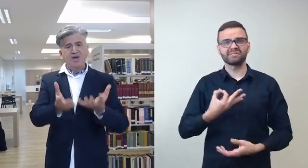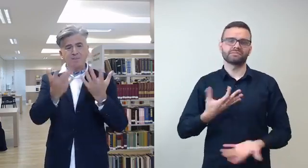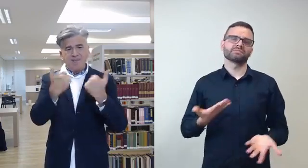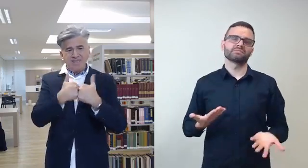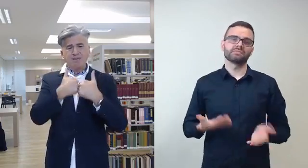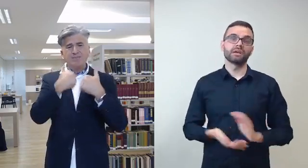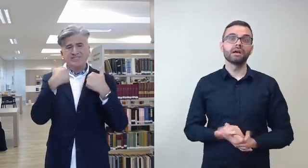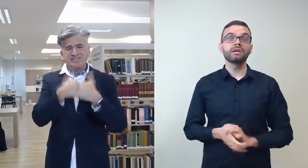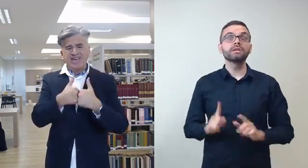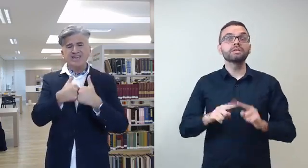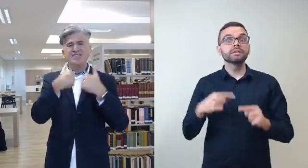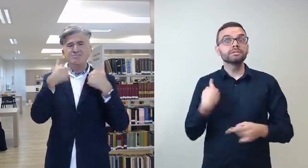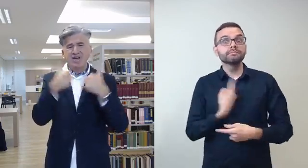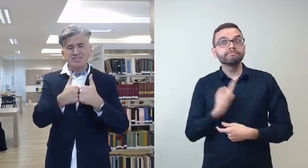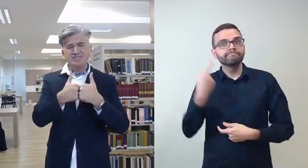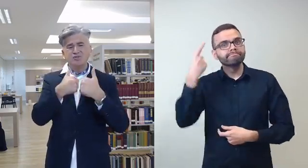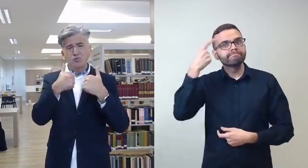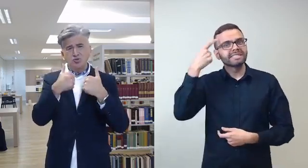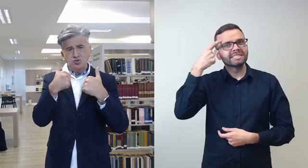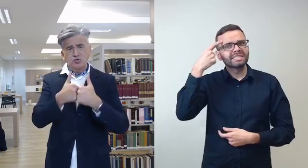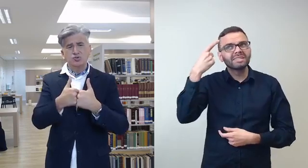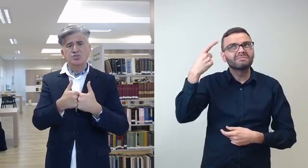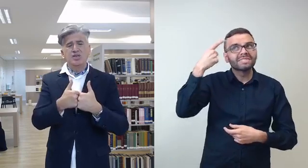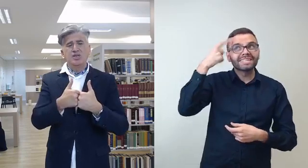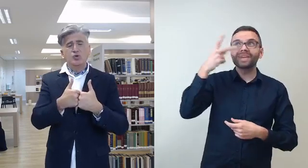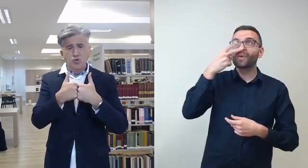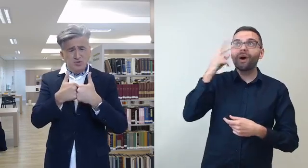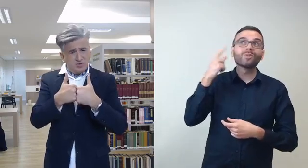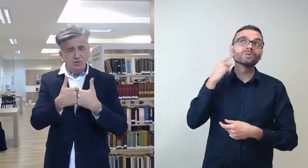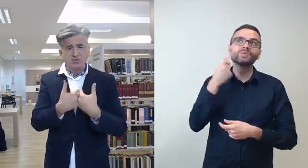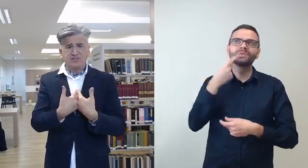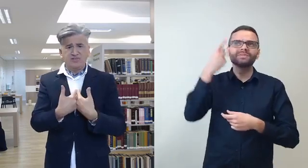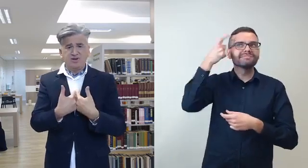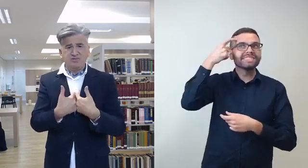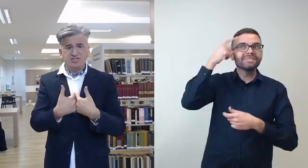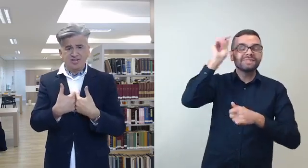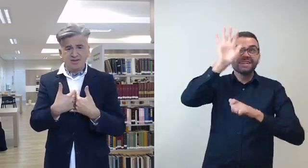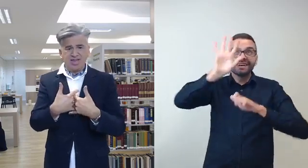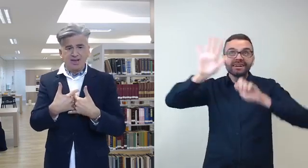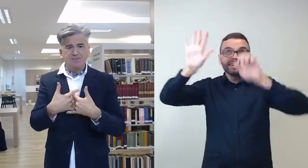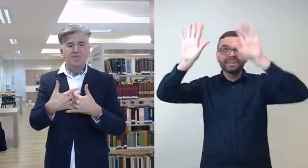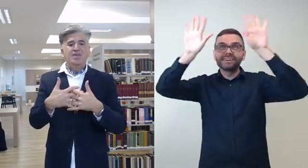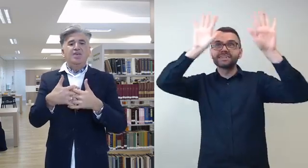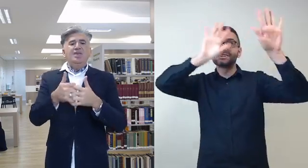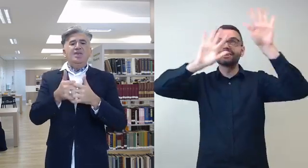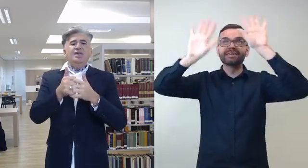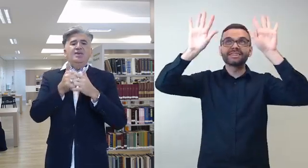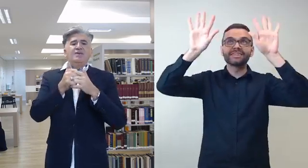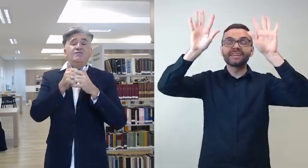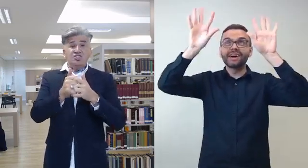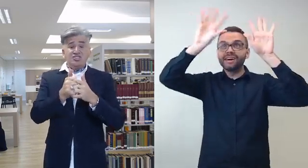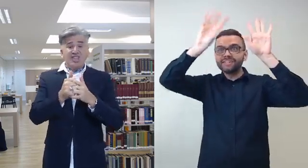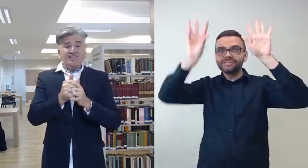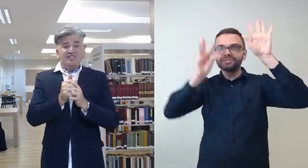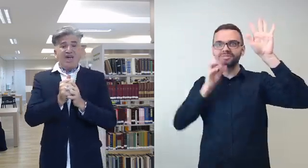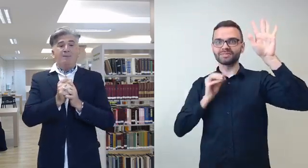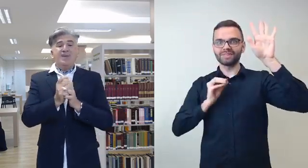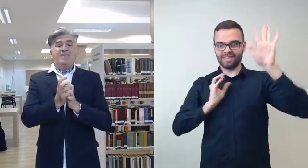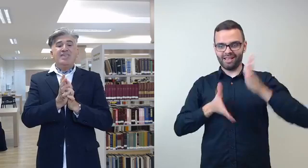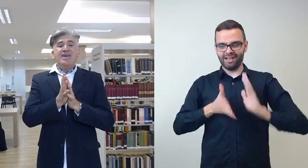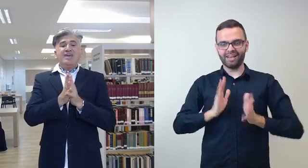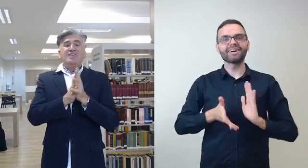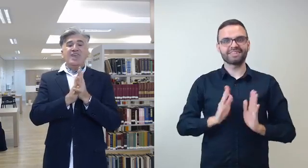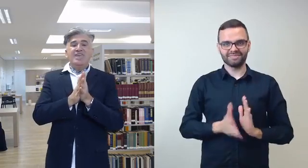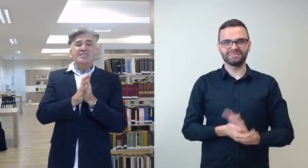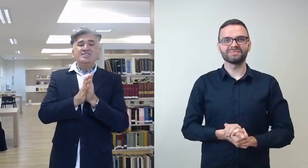Então aprenda a pensar em imagens, como os surdos usam muito essa forma de trabalhar. 23.